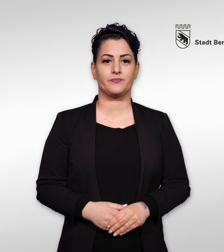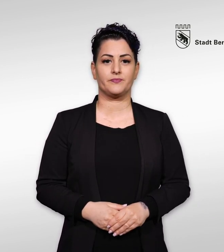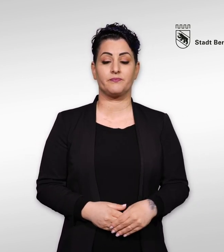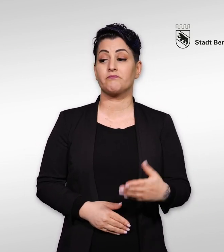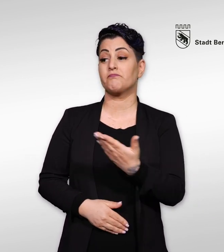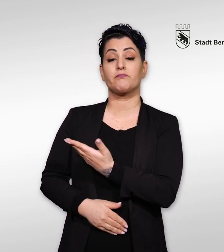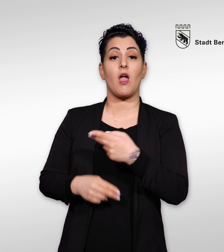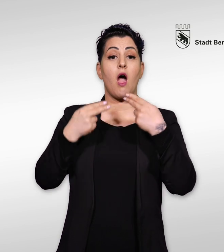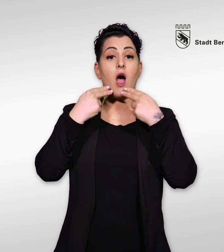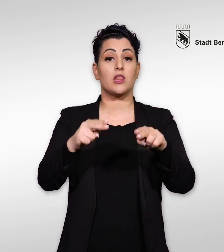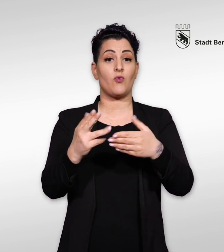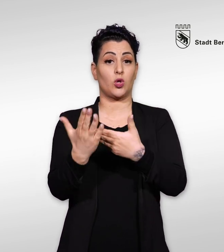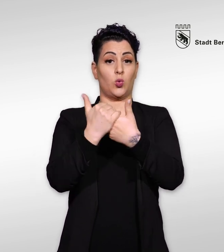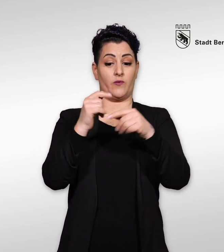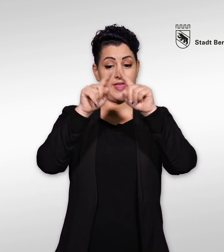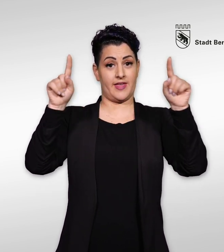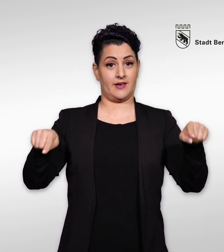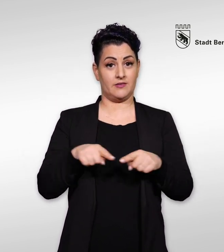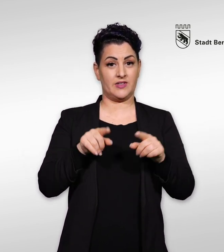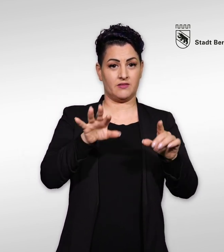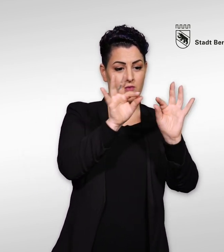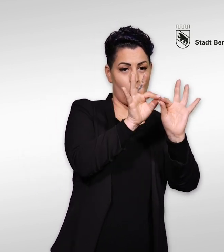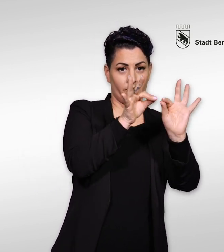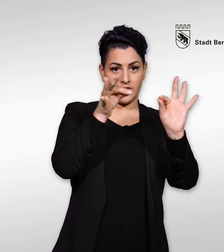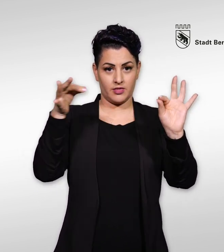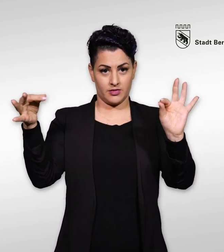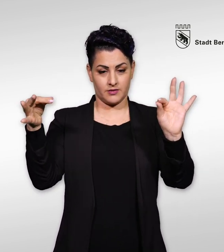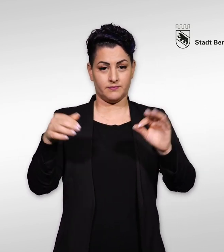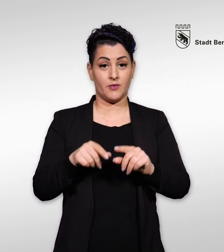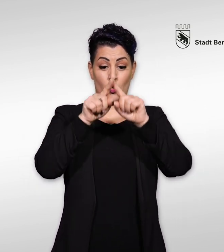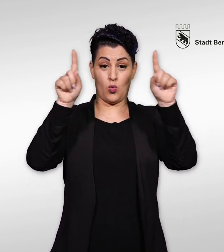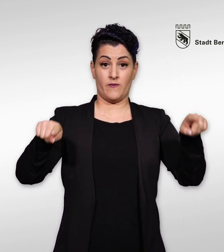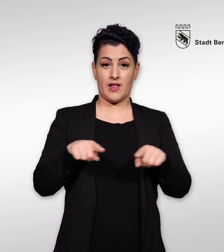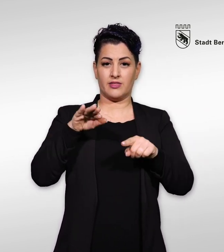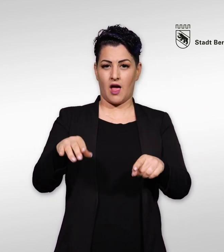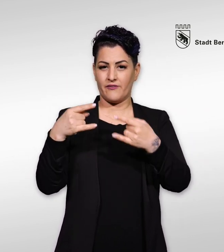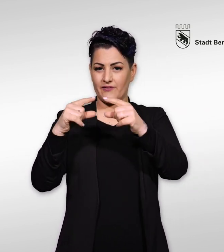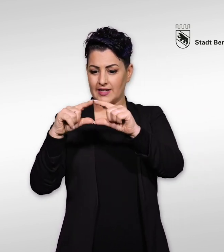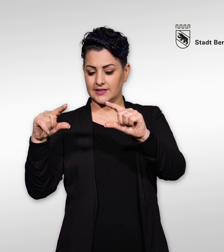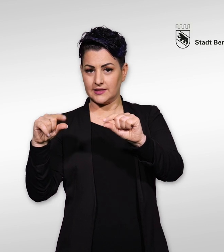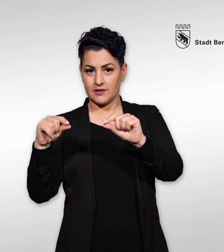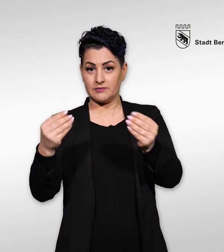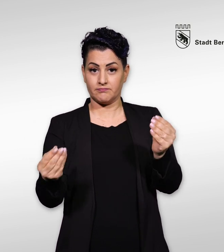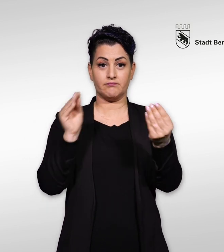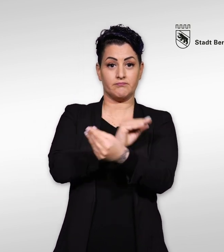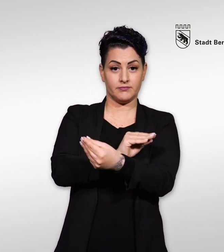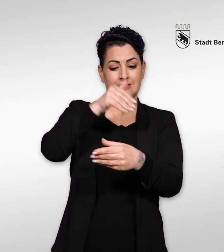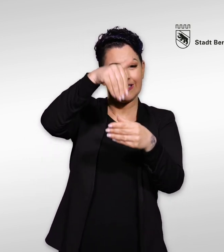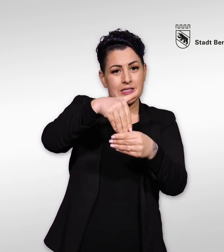Antwortkuvert öffnen Das Kuvert mit dem Fenster, in dem Sie die Unterlagen erhalten haben, ist gleichzeitig auch